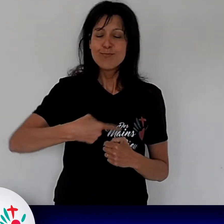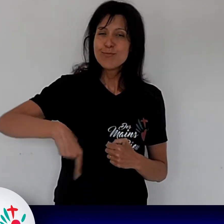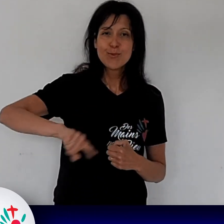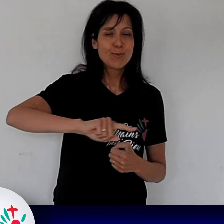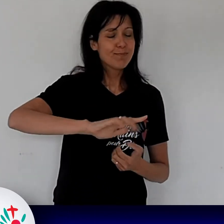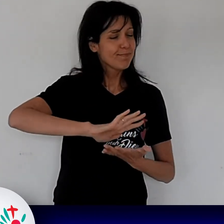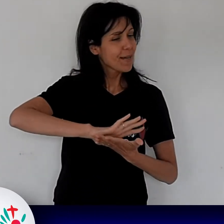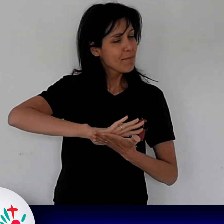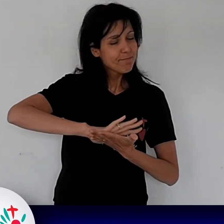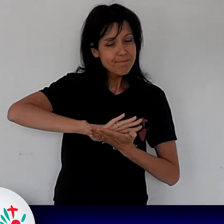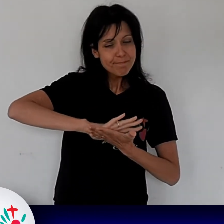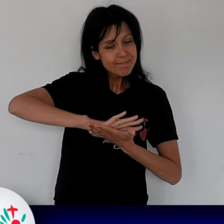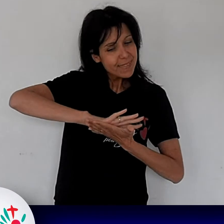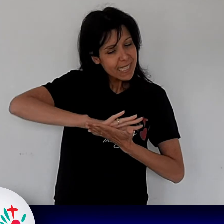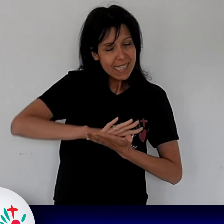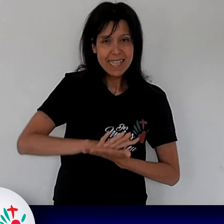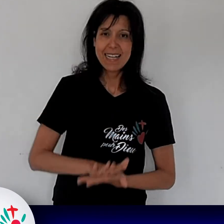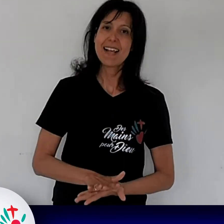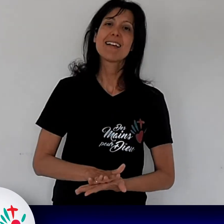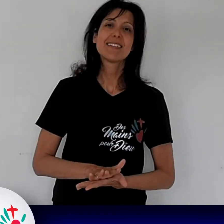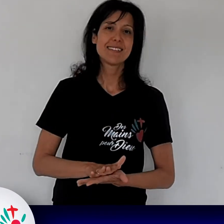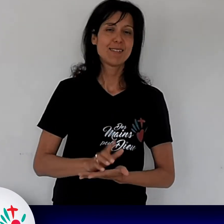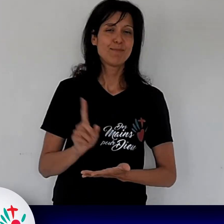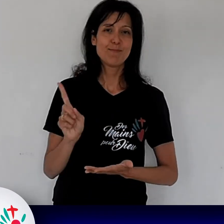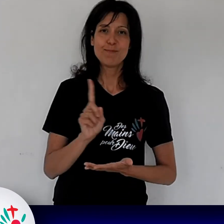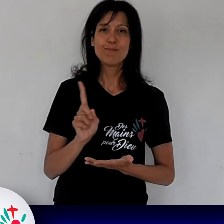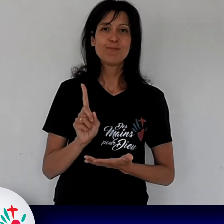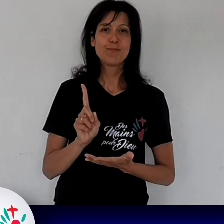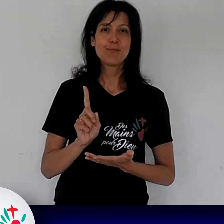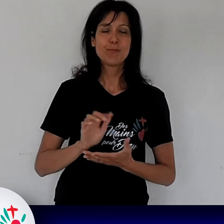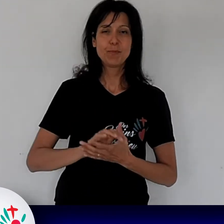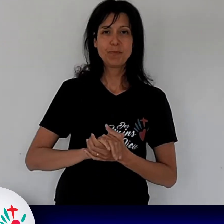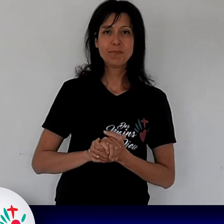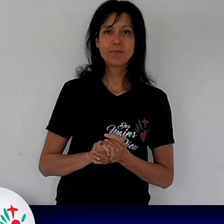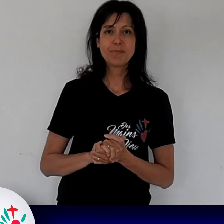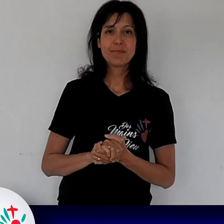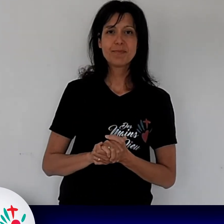être réduits à l'extrême.